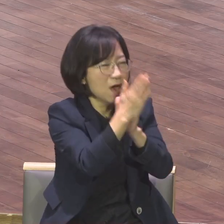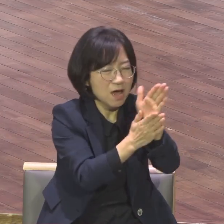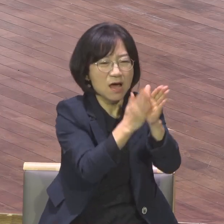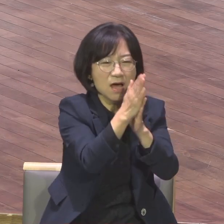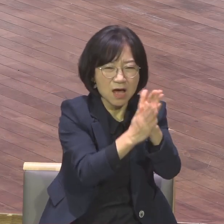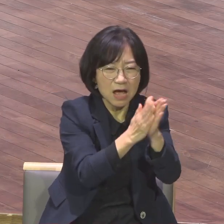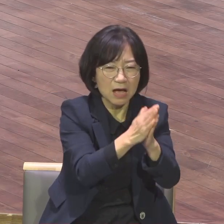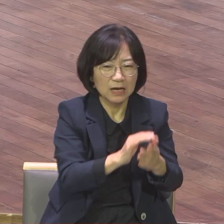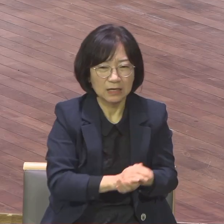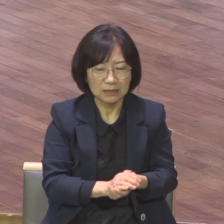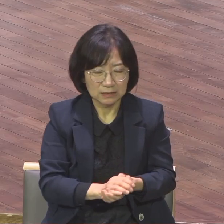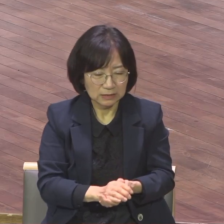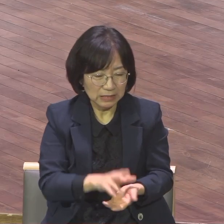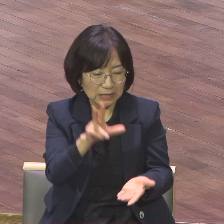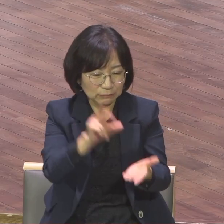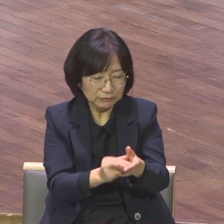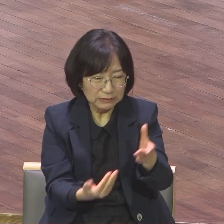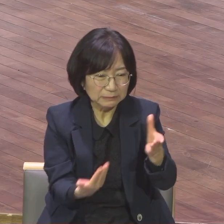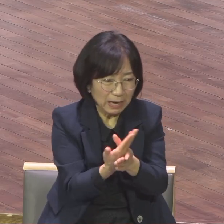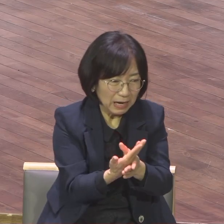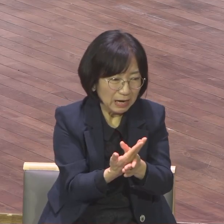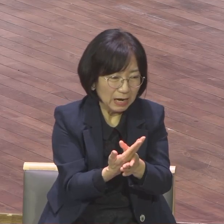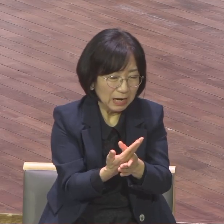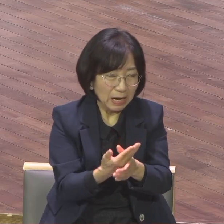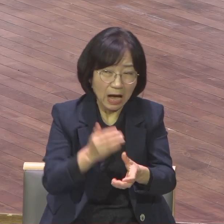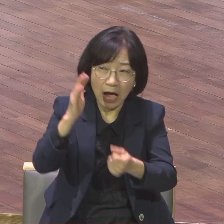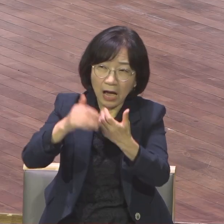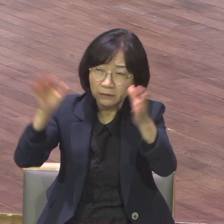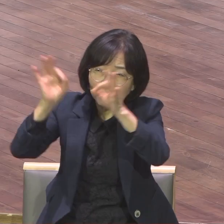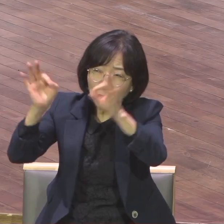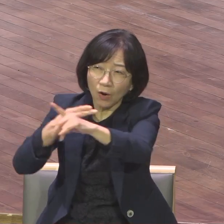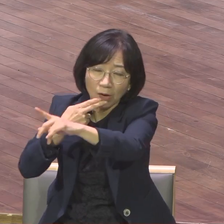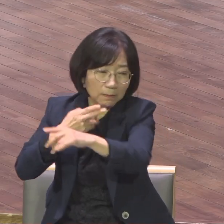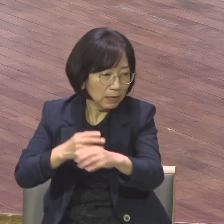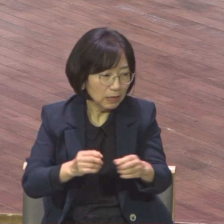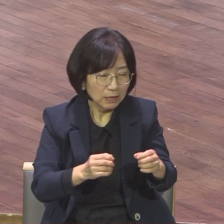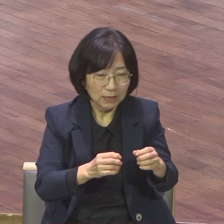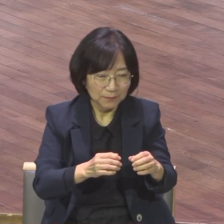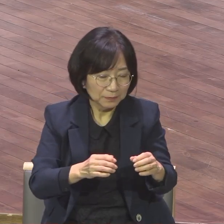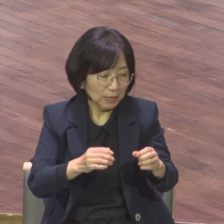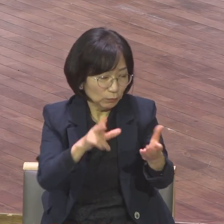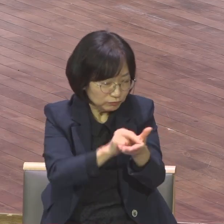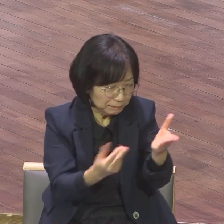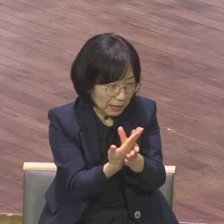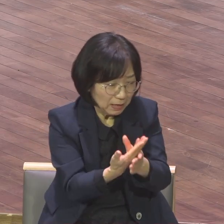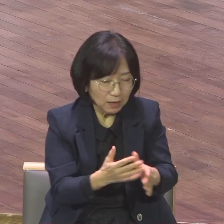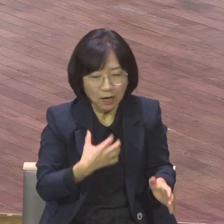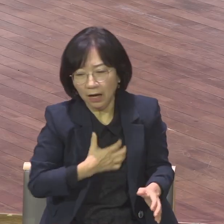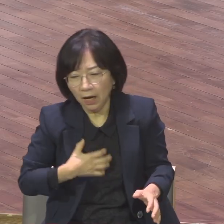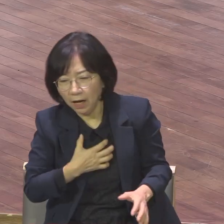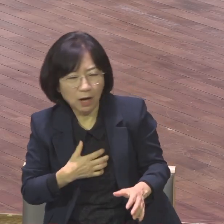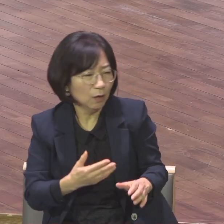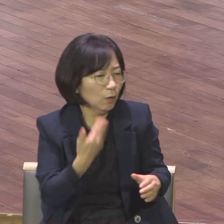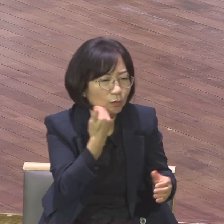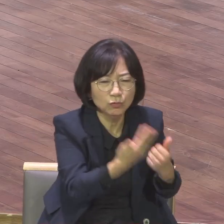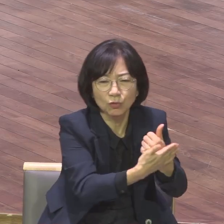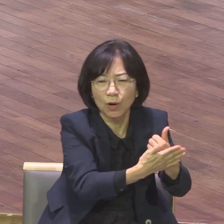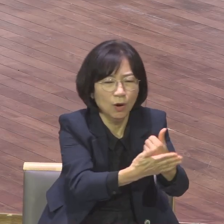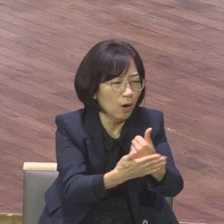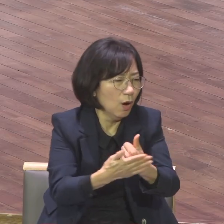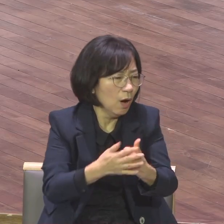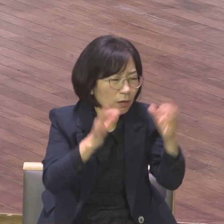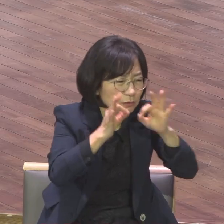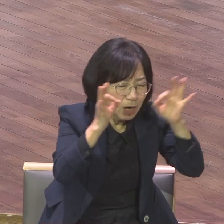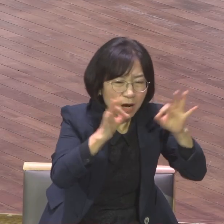어려움 올 때마다 하나님을 찾지 않고 인간적인 방법을 그렇게 통해서 해결해 보려고